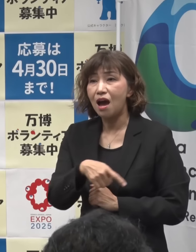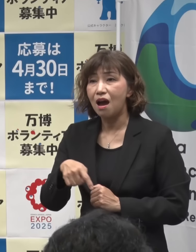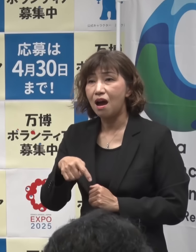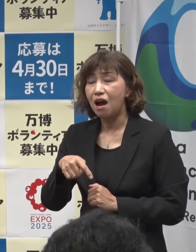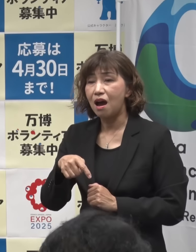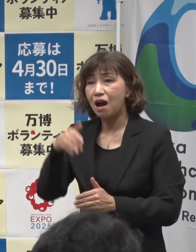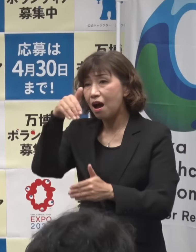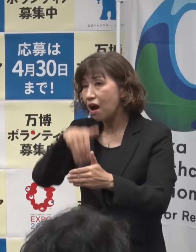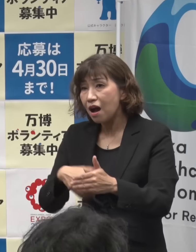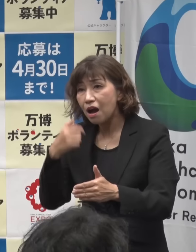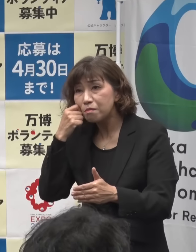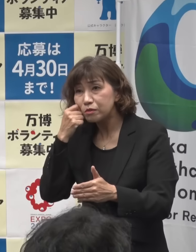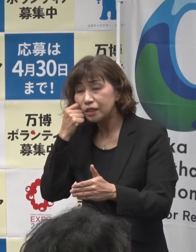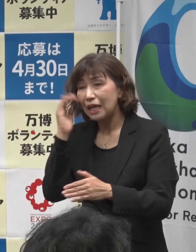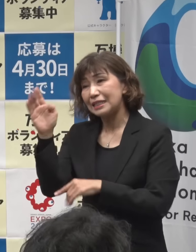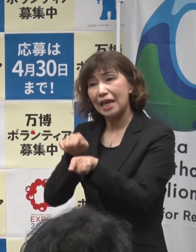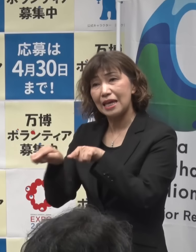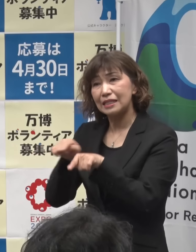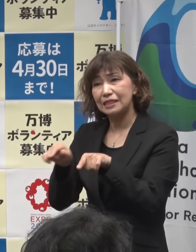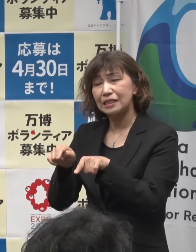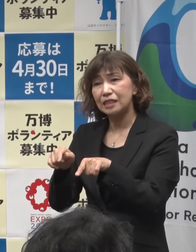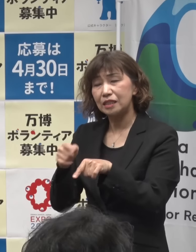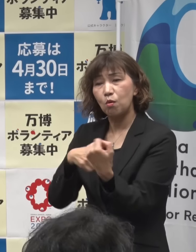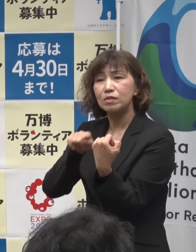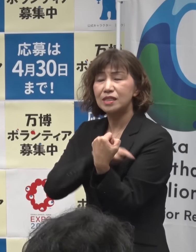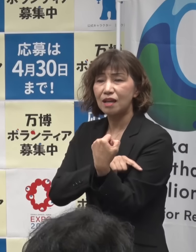んです。なので